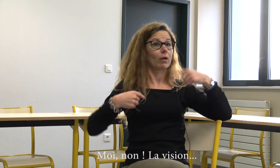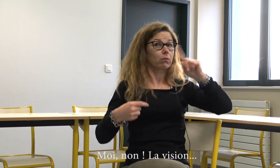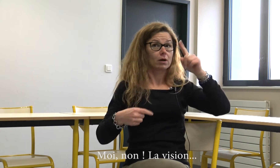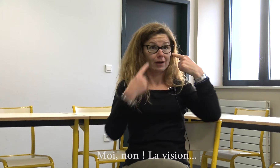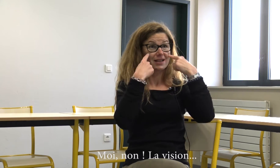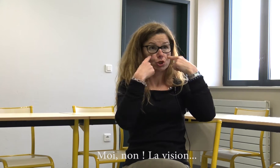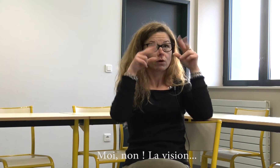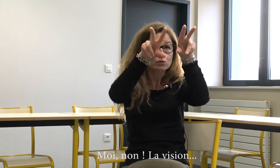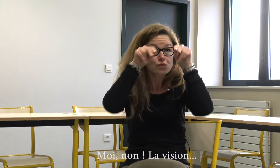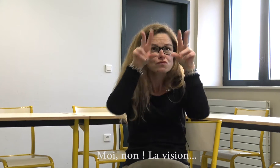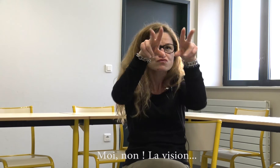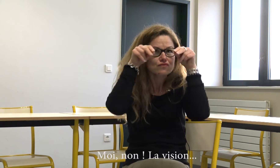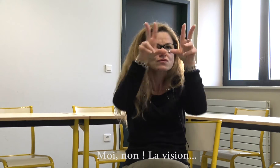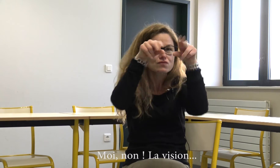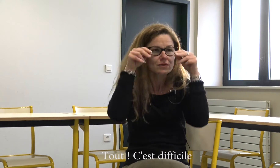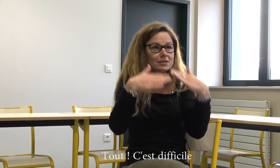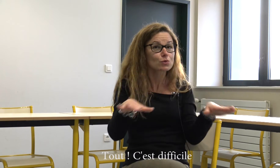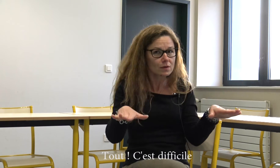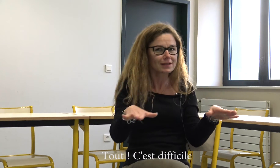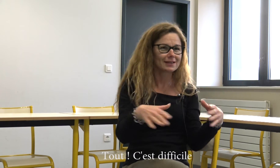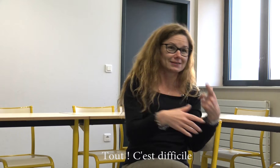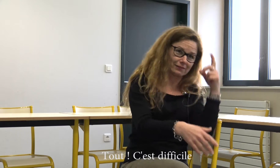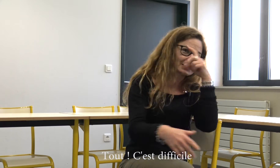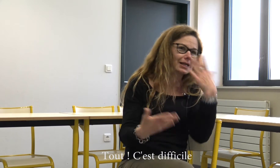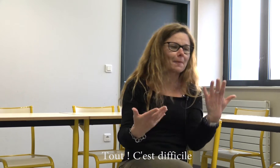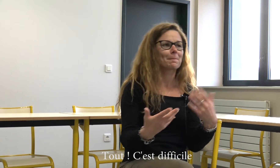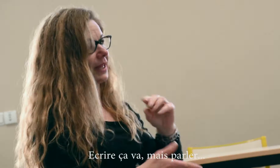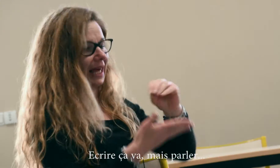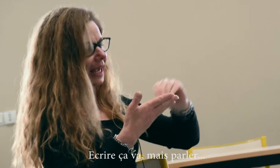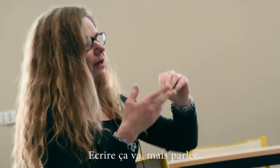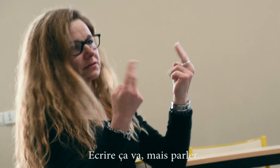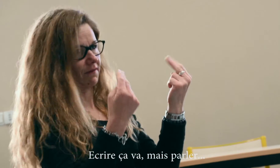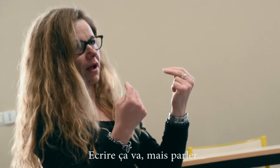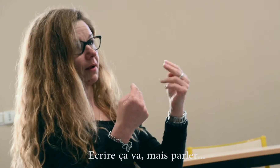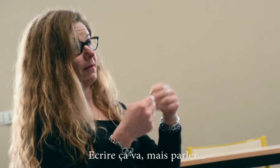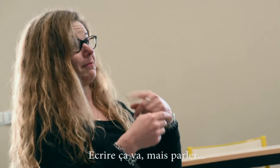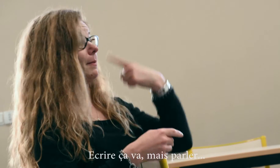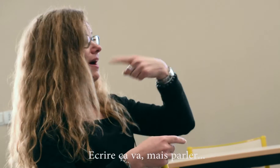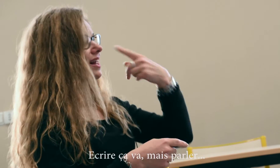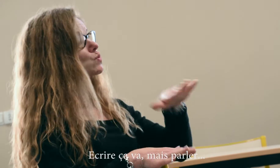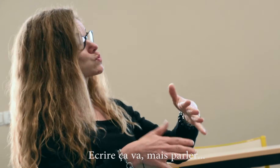moi, là, ici, tout. C'est-à-dire, écrire demain. Mais parler.